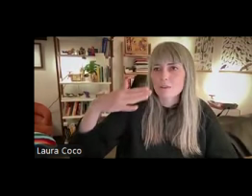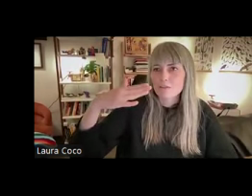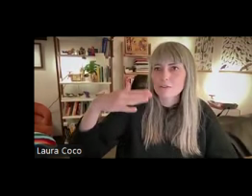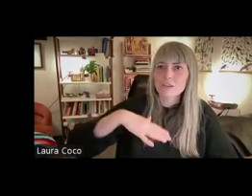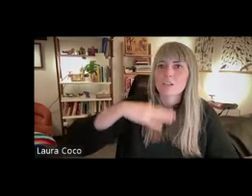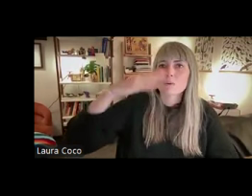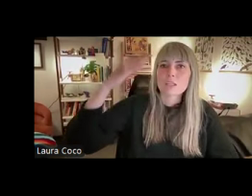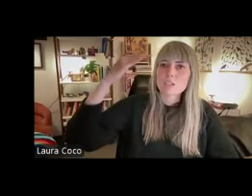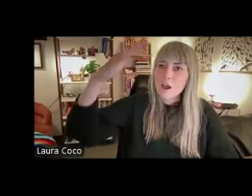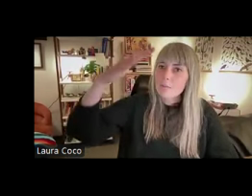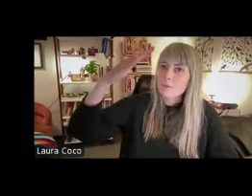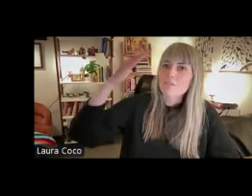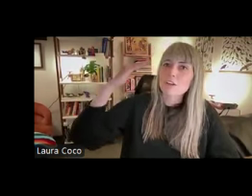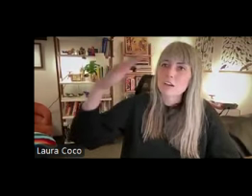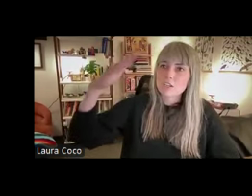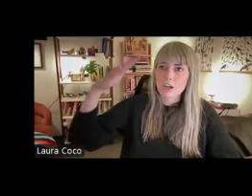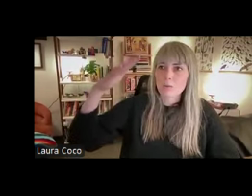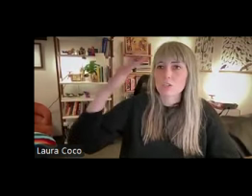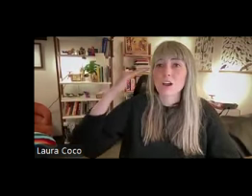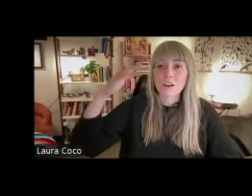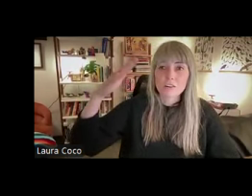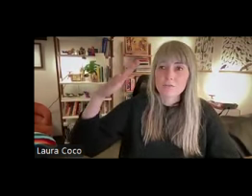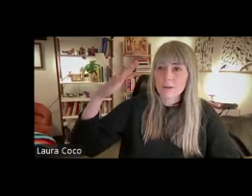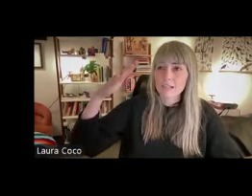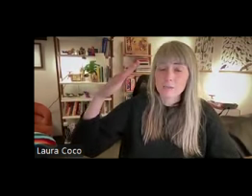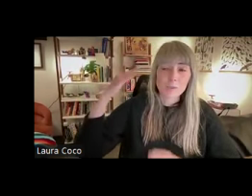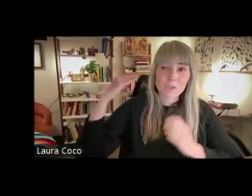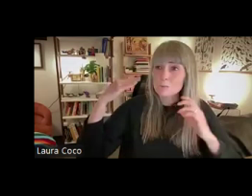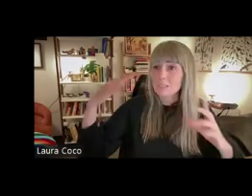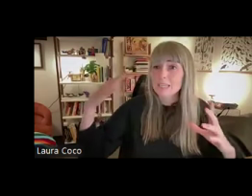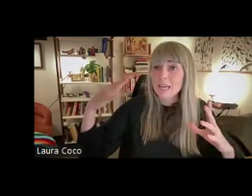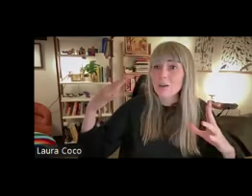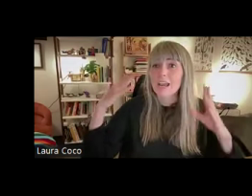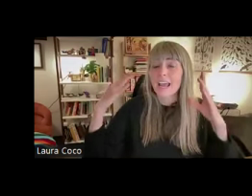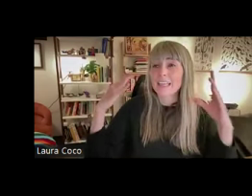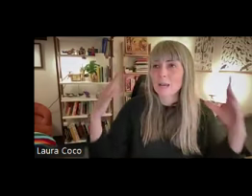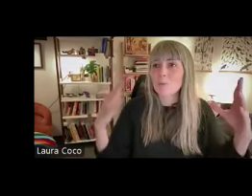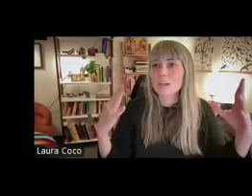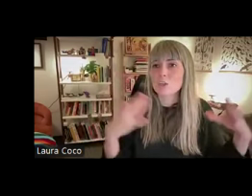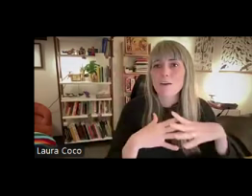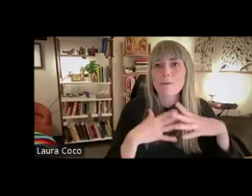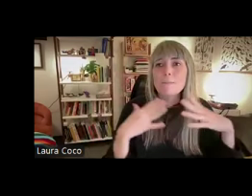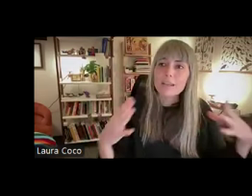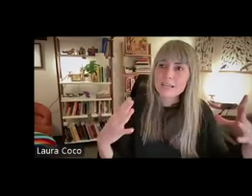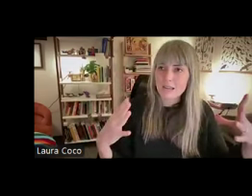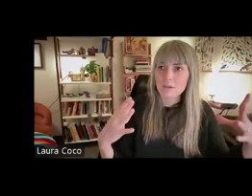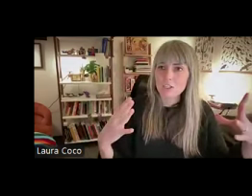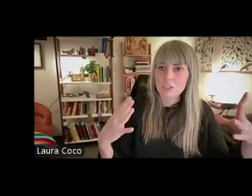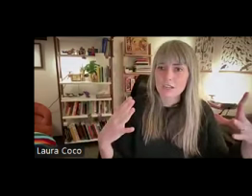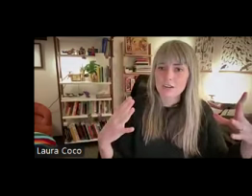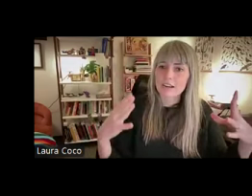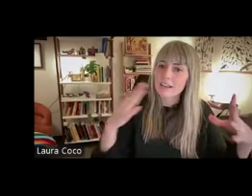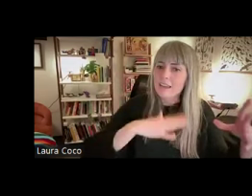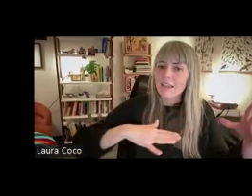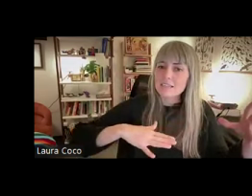en decibeles, es decir, cómo medimos los niveles de sonido. En la parte de arriba es 140 decibeles. En ese